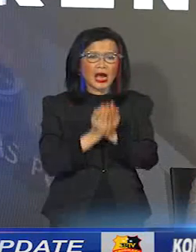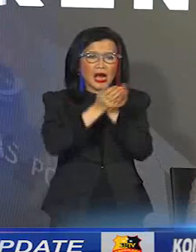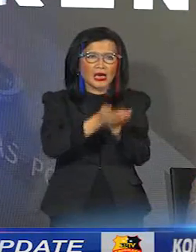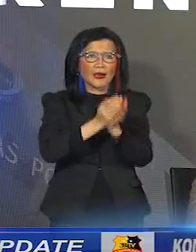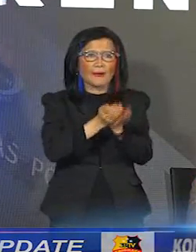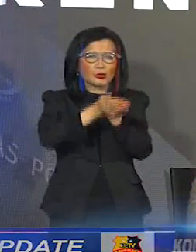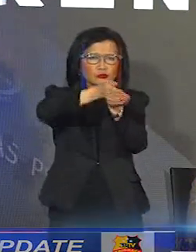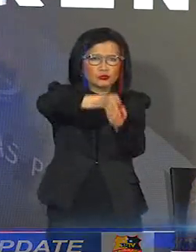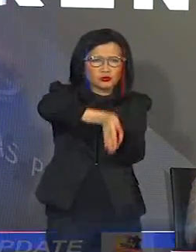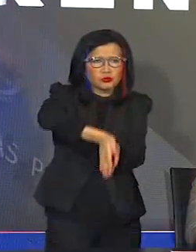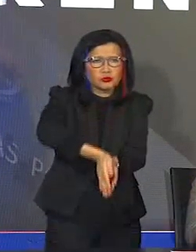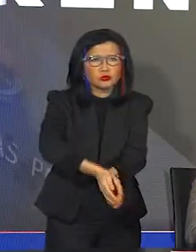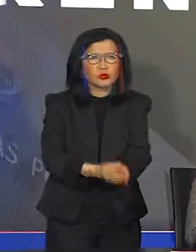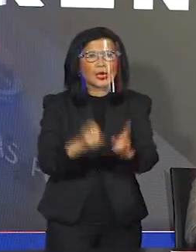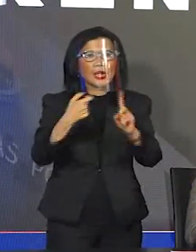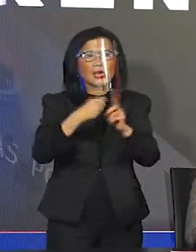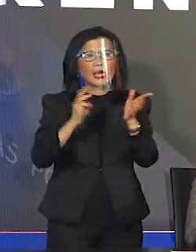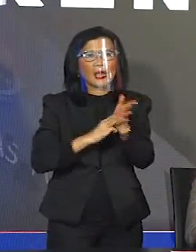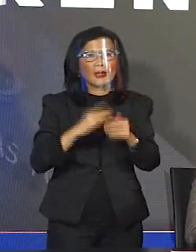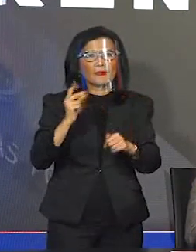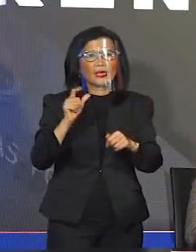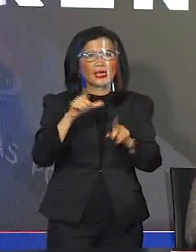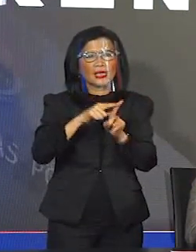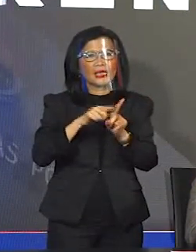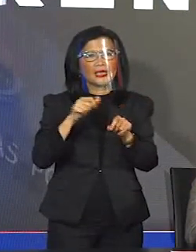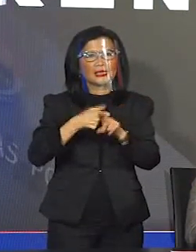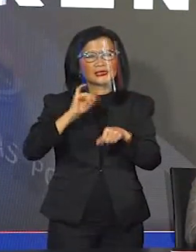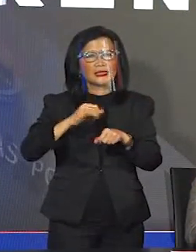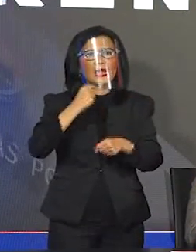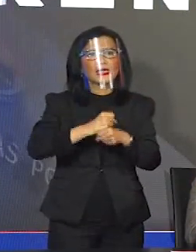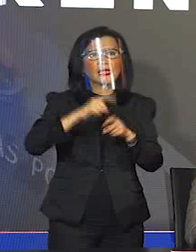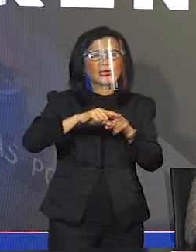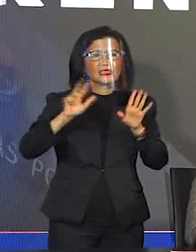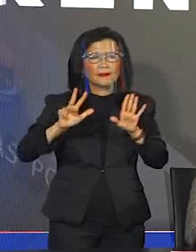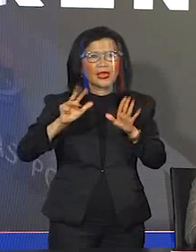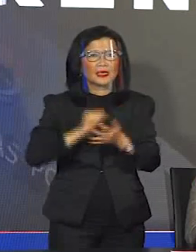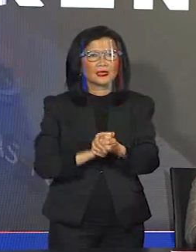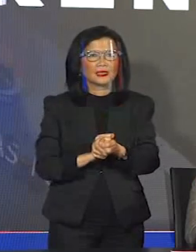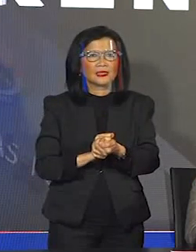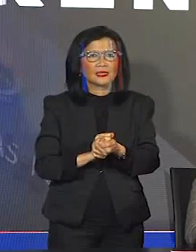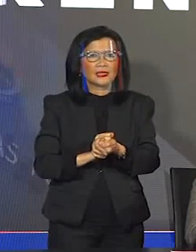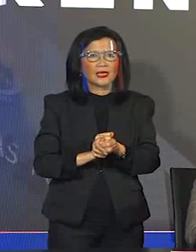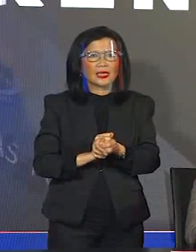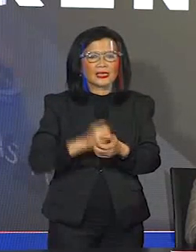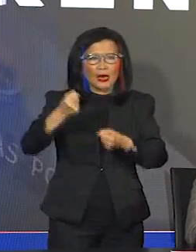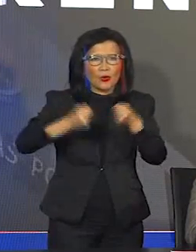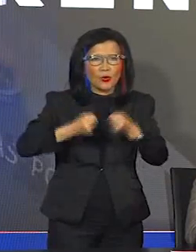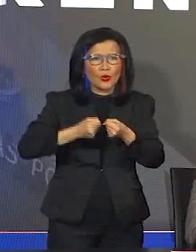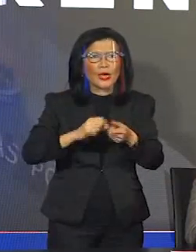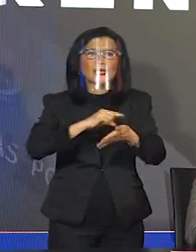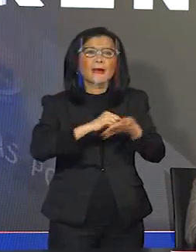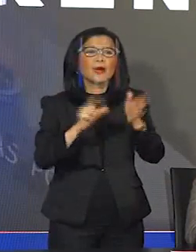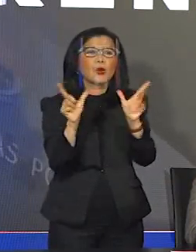tenggelam KM Reski GT9 dengan nahkoda atas nama W.